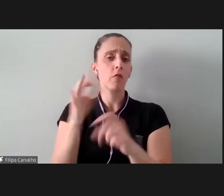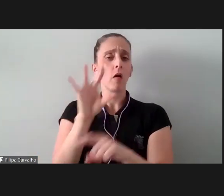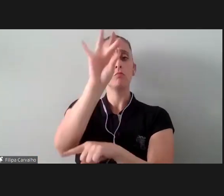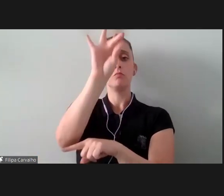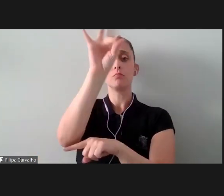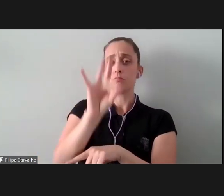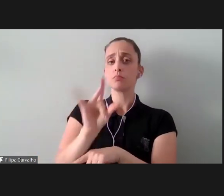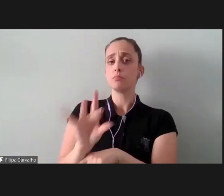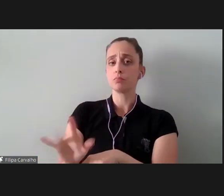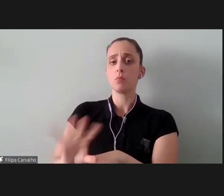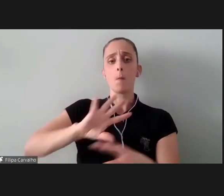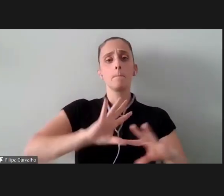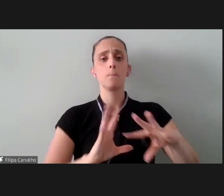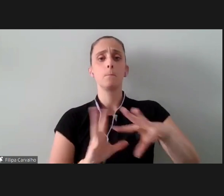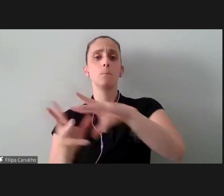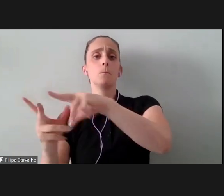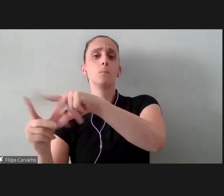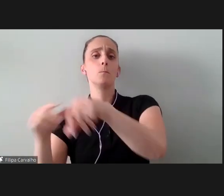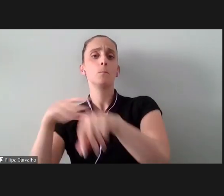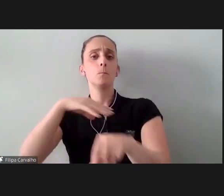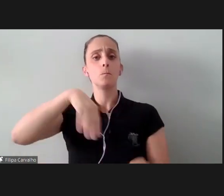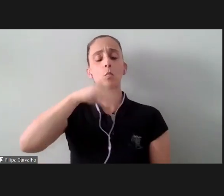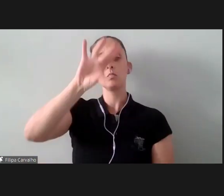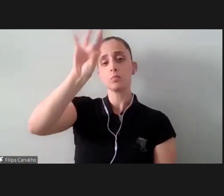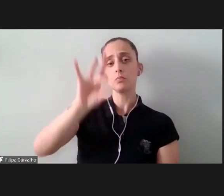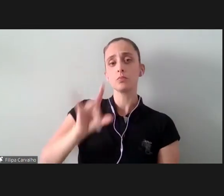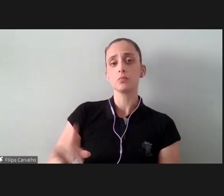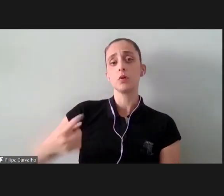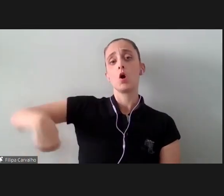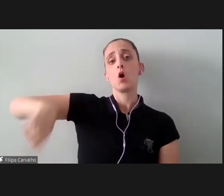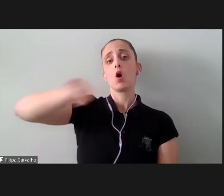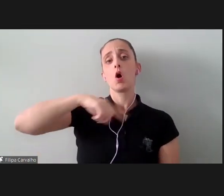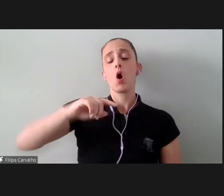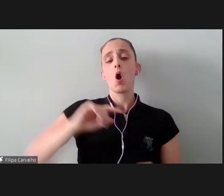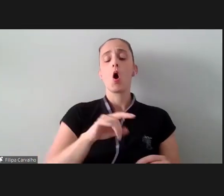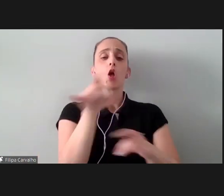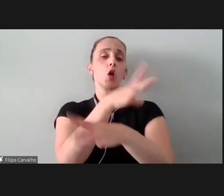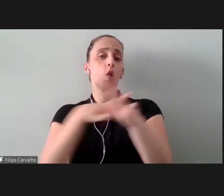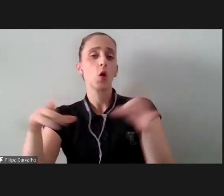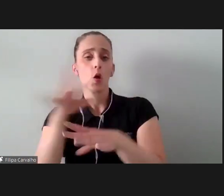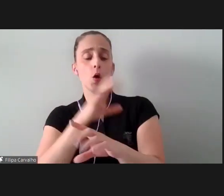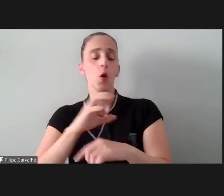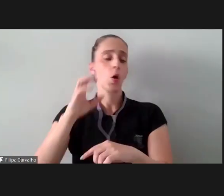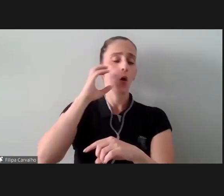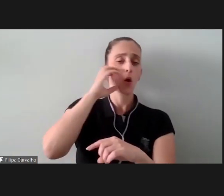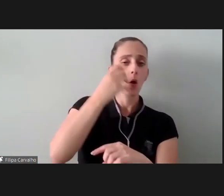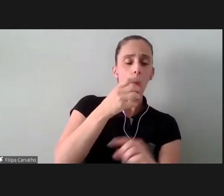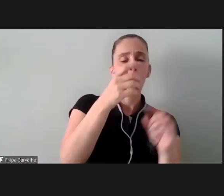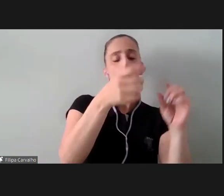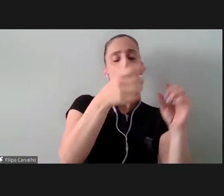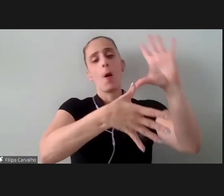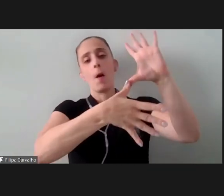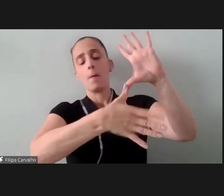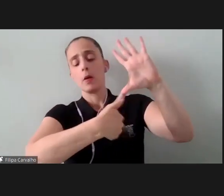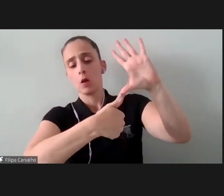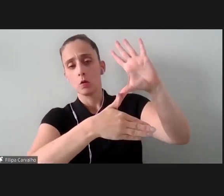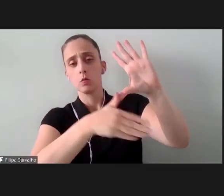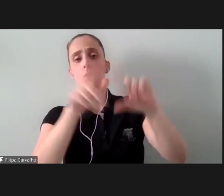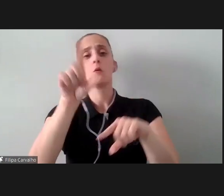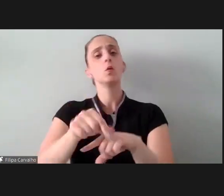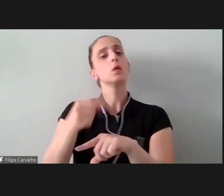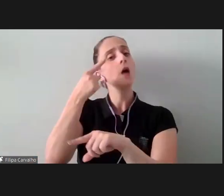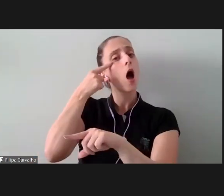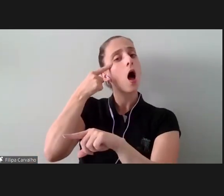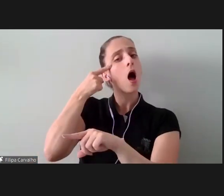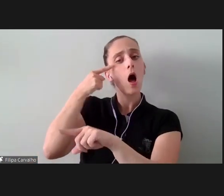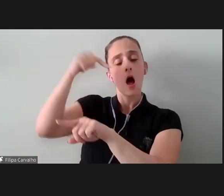e por causa desta rede podemos falar que estamos no continente europeu, africano, América do Sul e Sudoeste Asiático, com países